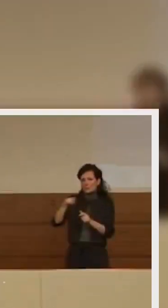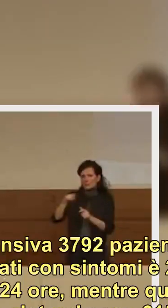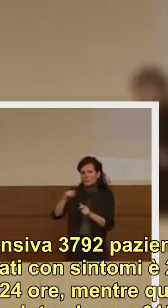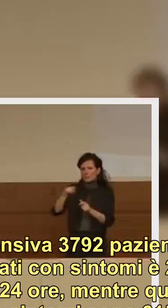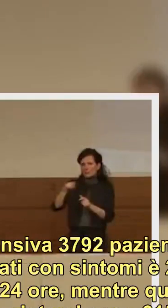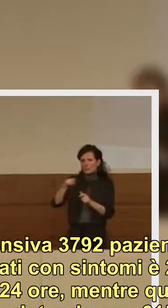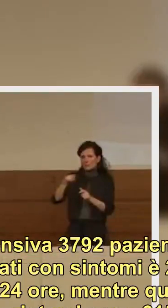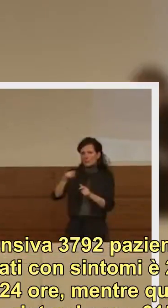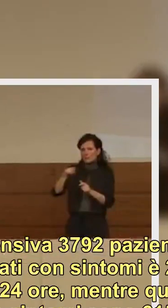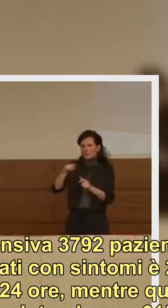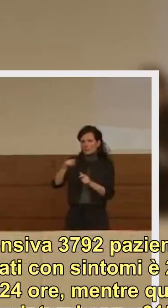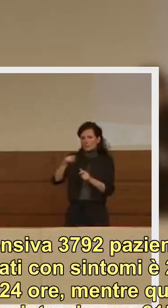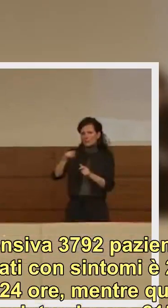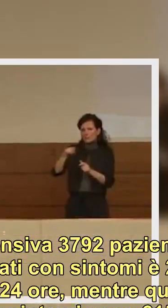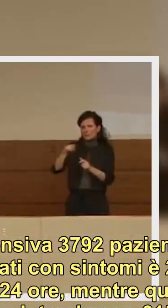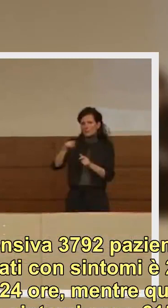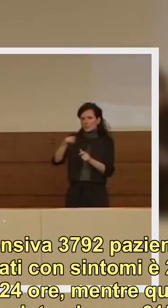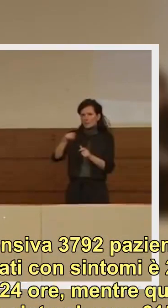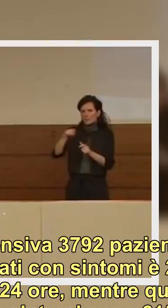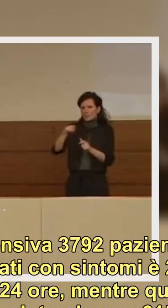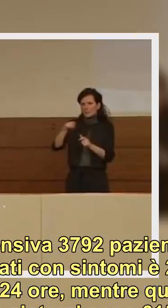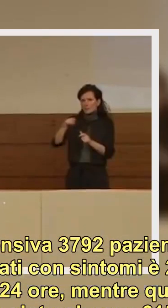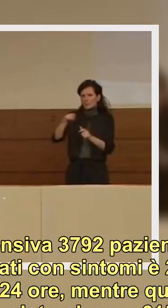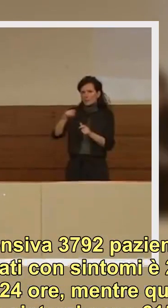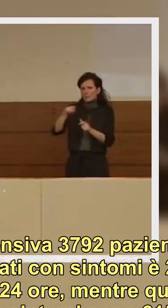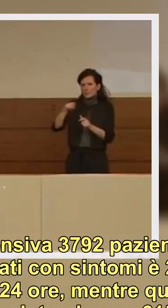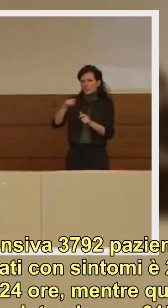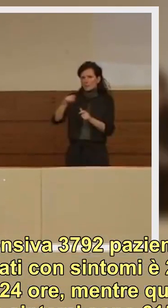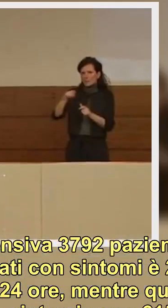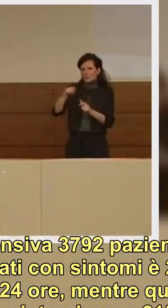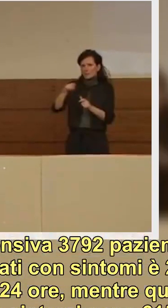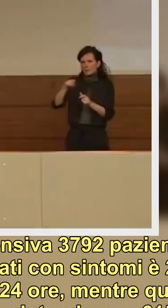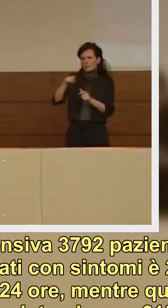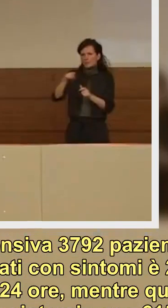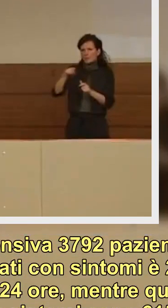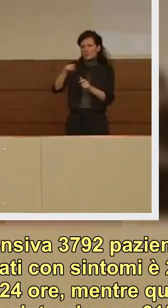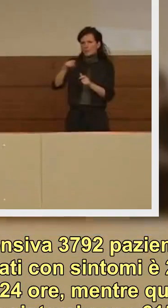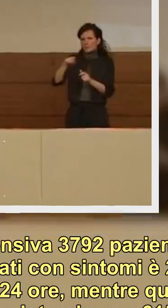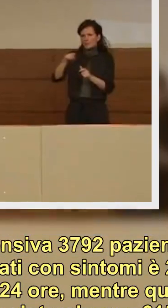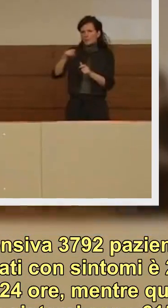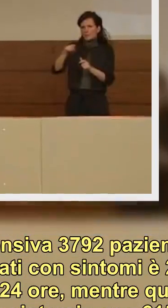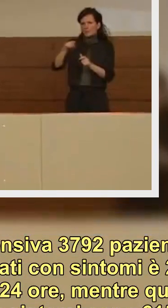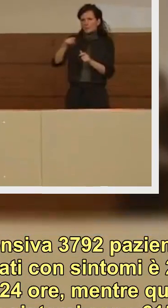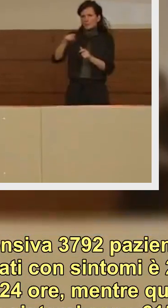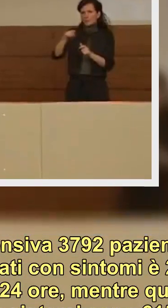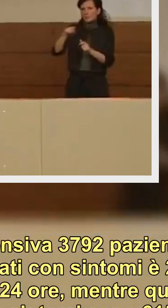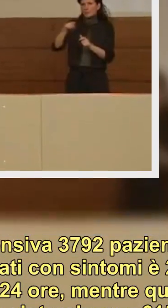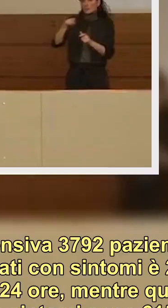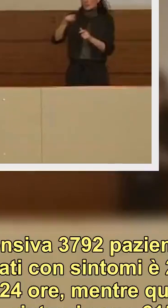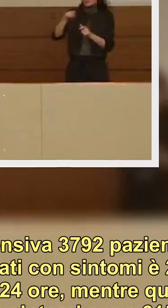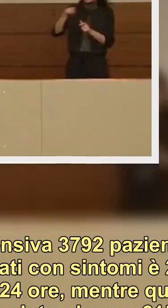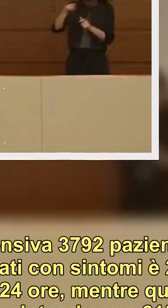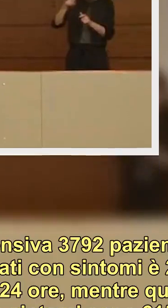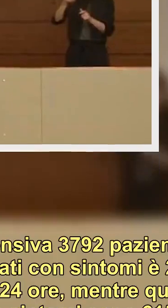Oggi sono ricoverati in terapia intensiva 3.792 pazienti, 106 meno di ieri. Il numero dei